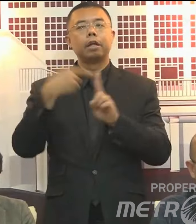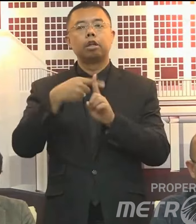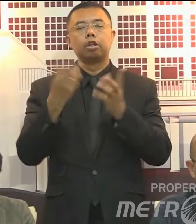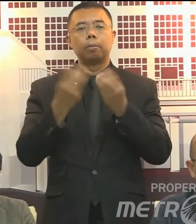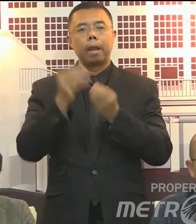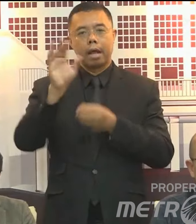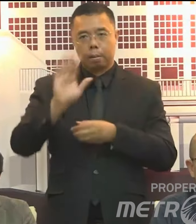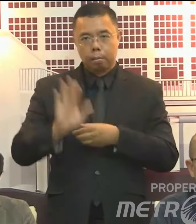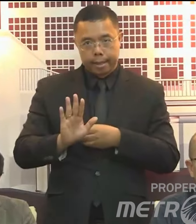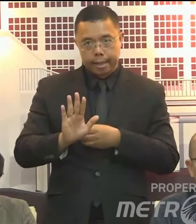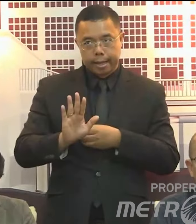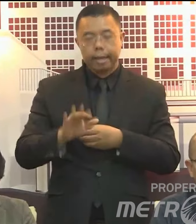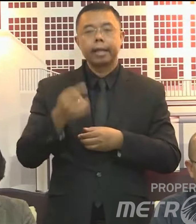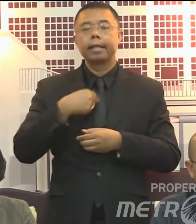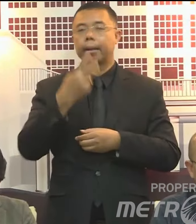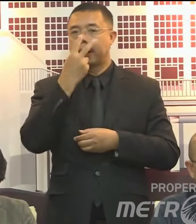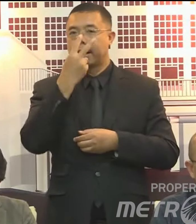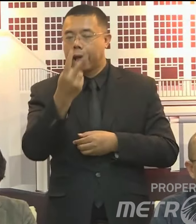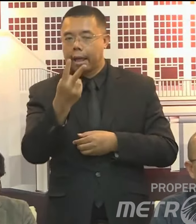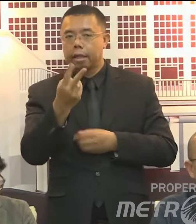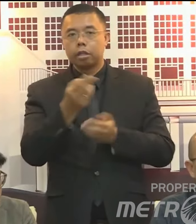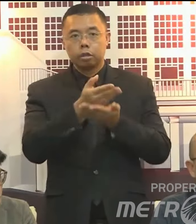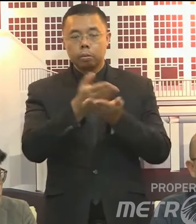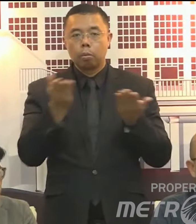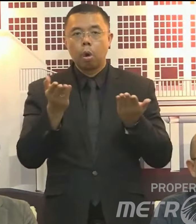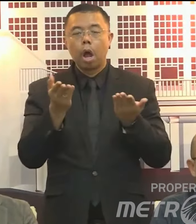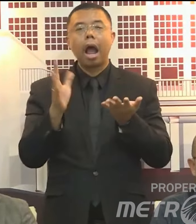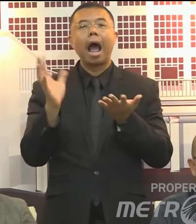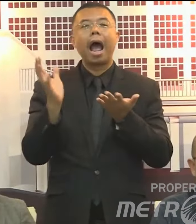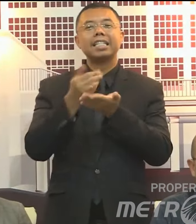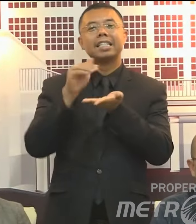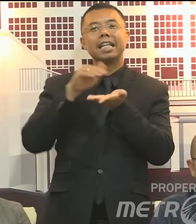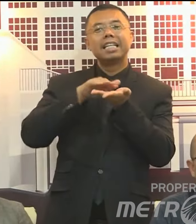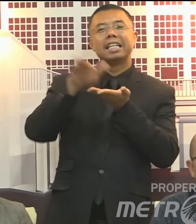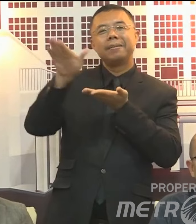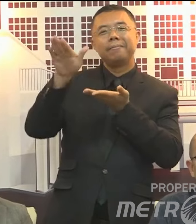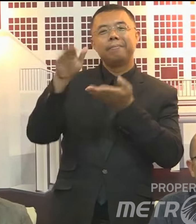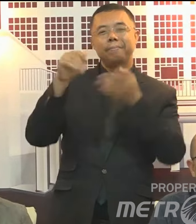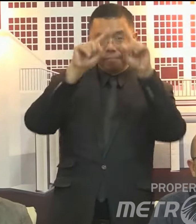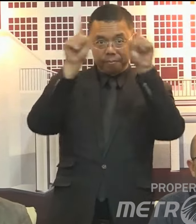di mancanegara. Dan nanti kita sama-sama saksikan unggahan formulir